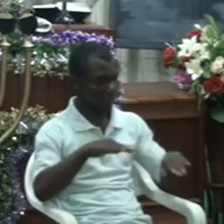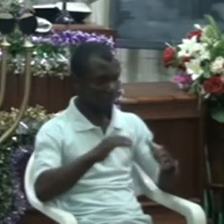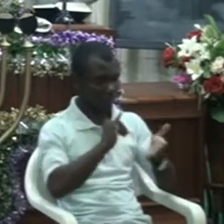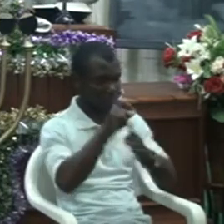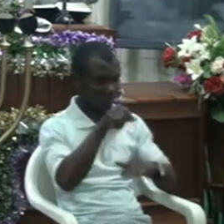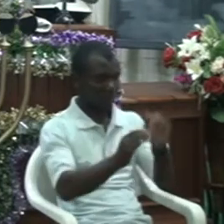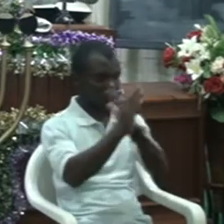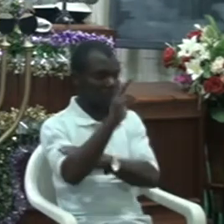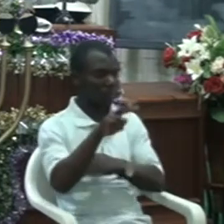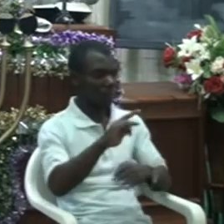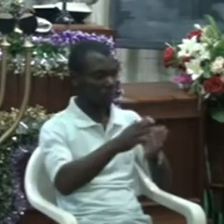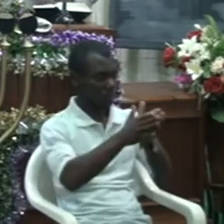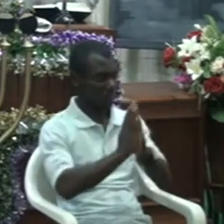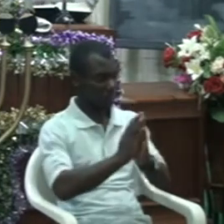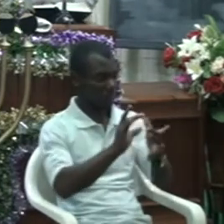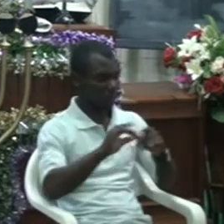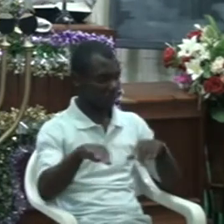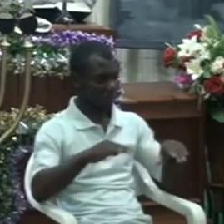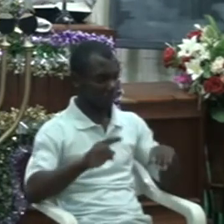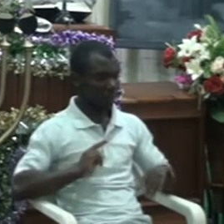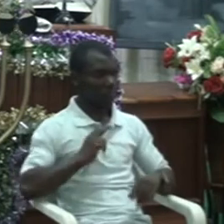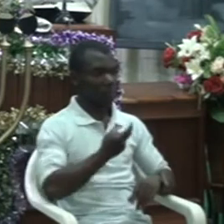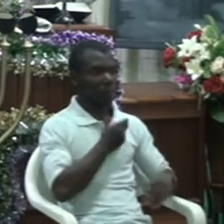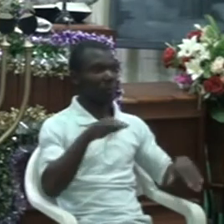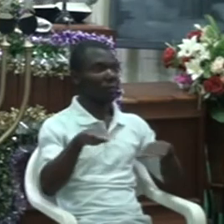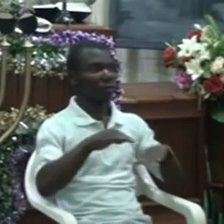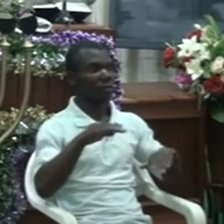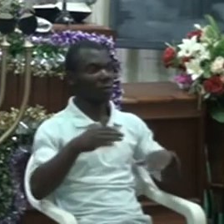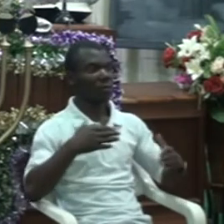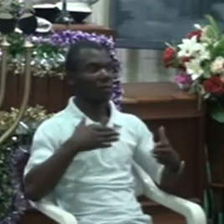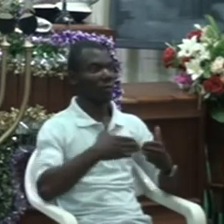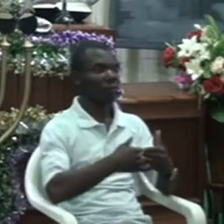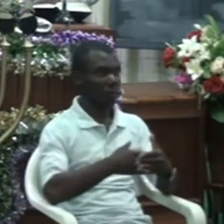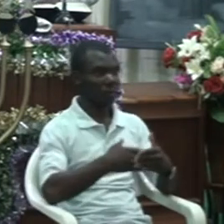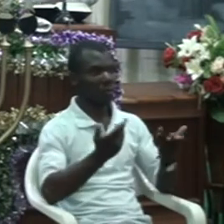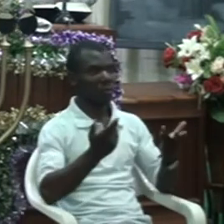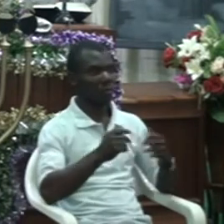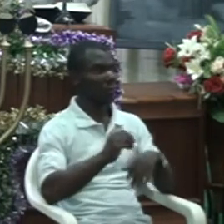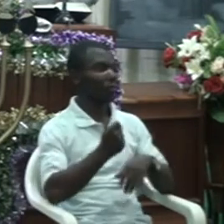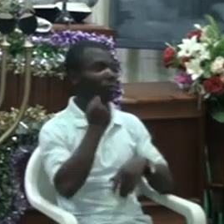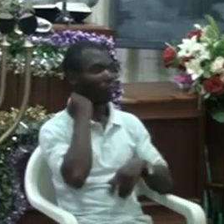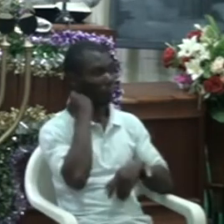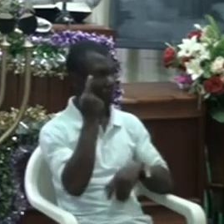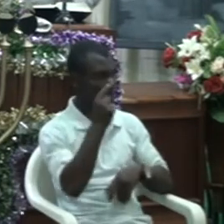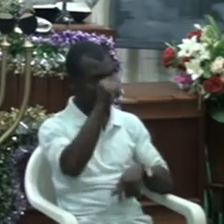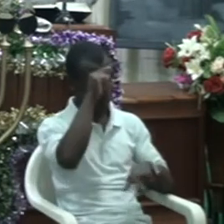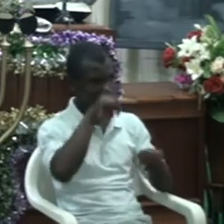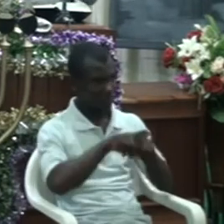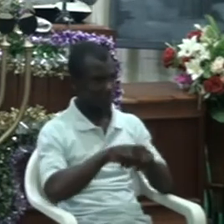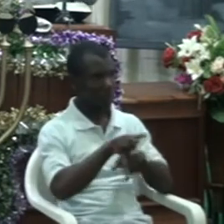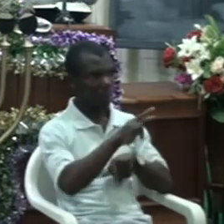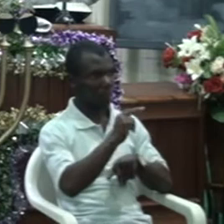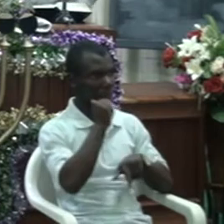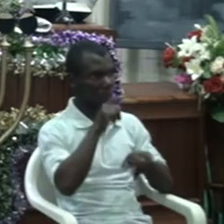au lieu de faire ce que Dieu nous demande de faire, si tu n'as contraire, nous nous faisons le contraire. Écoutez mes frères, nous écoutez Dougou, mes soeurs,